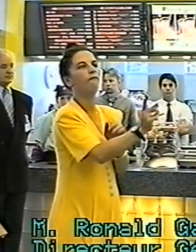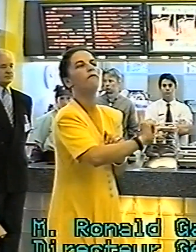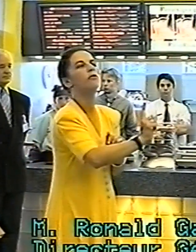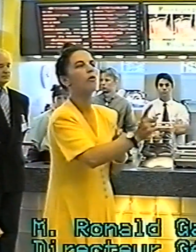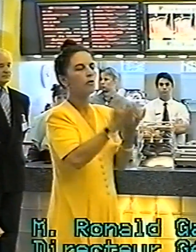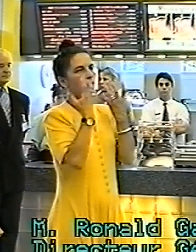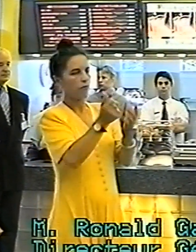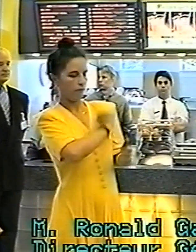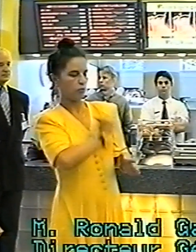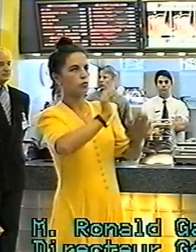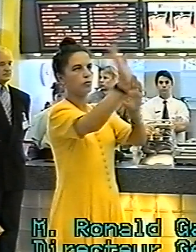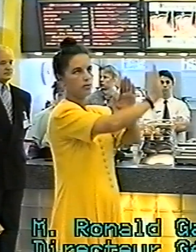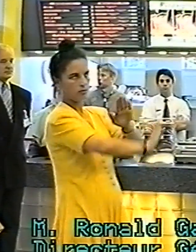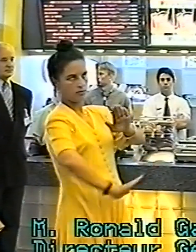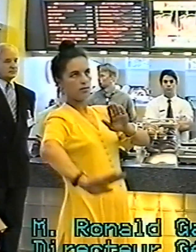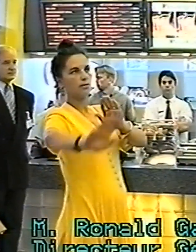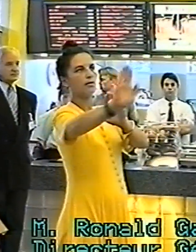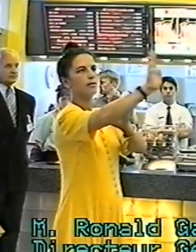mais dans toute la Suisse.